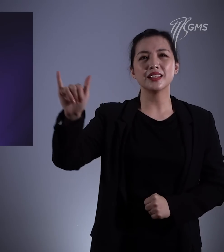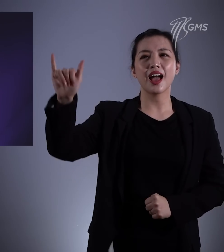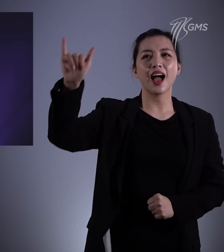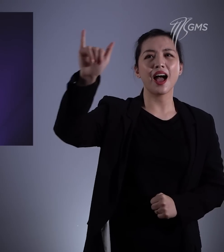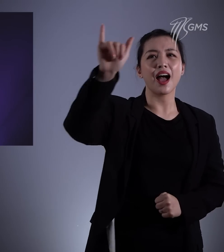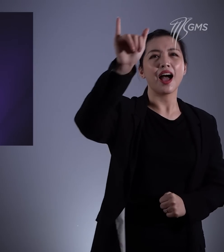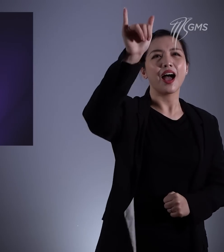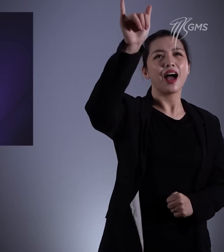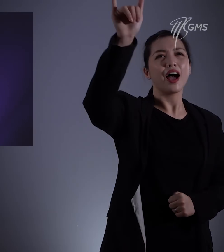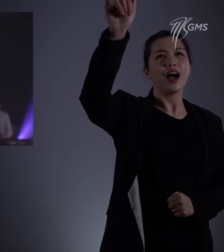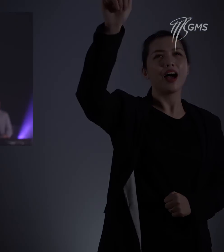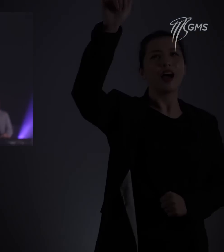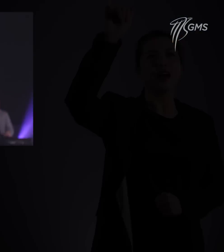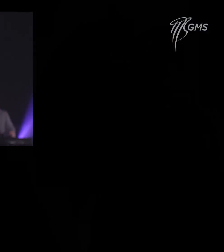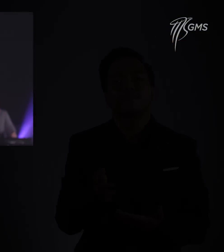selamanya.